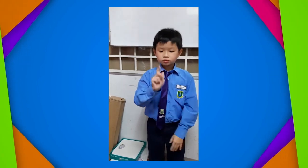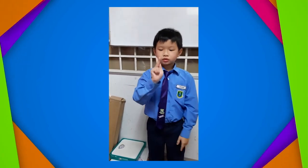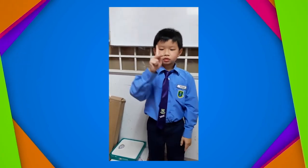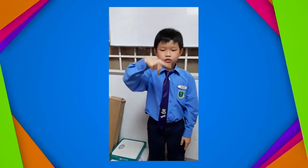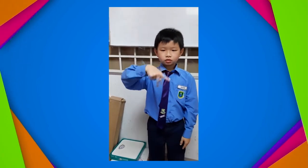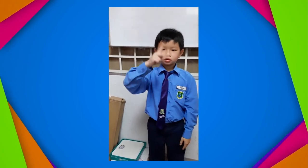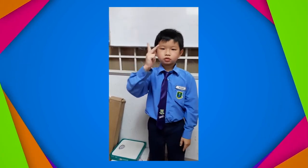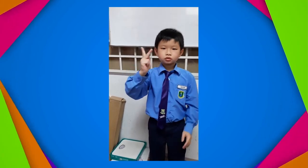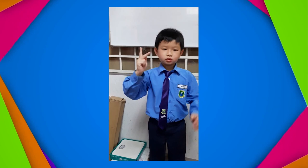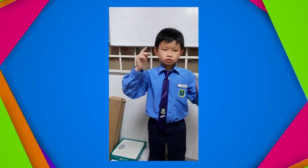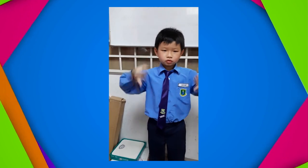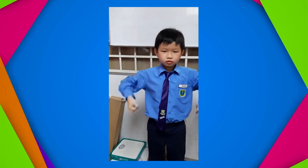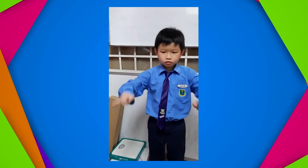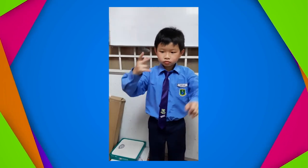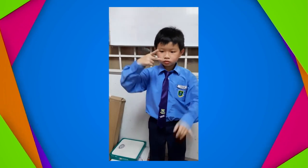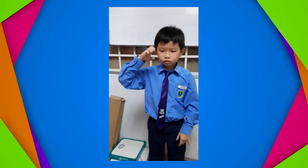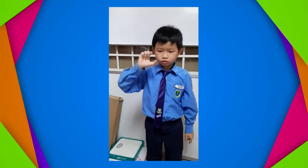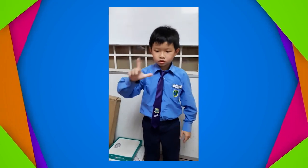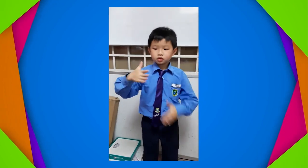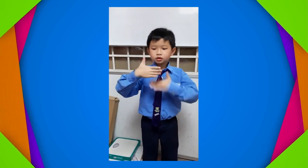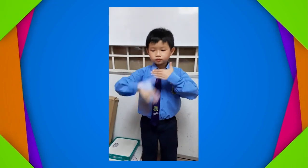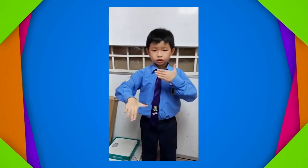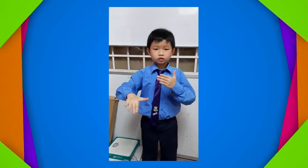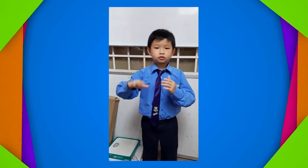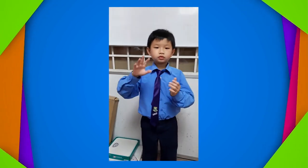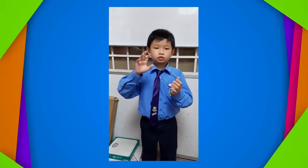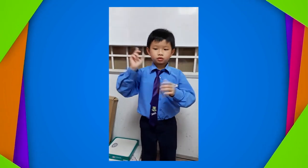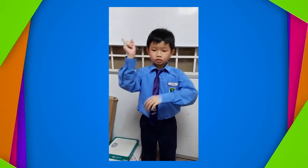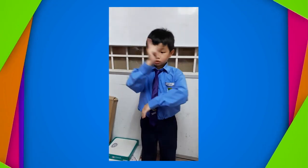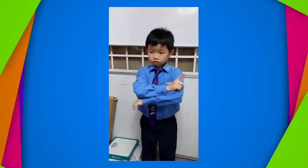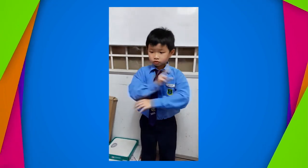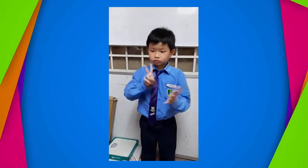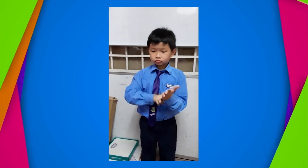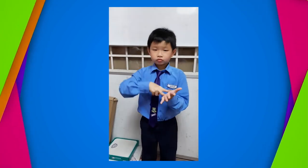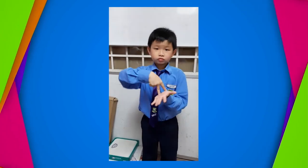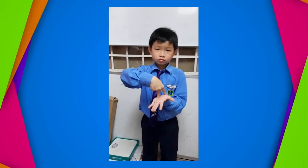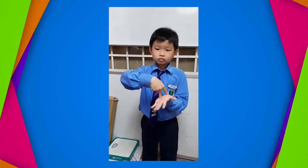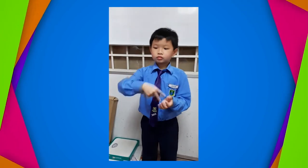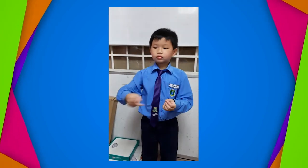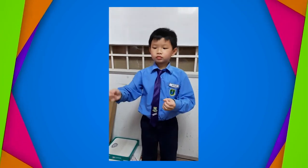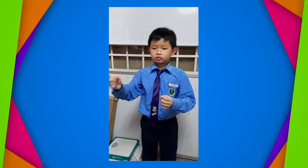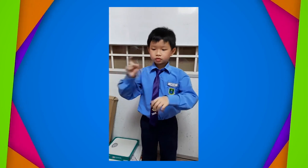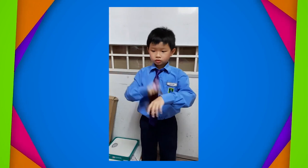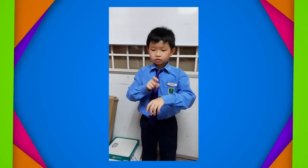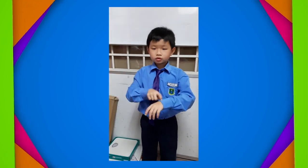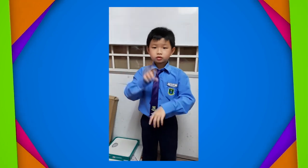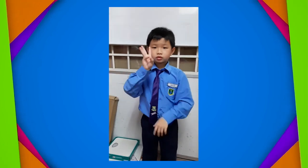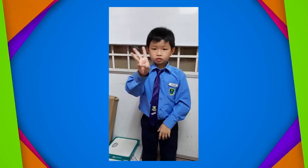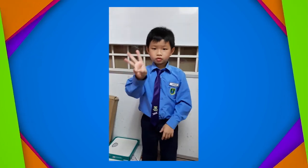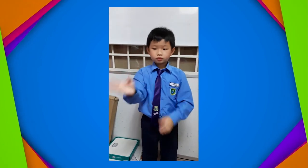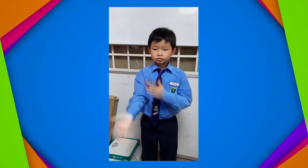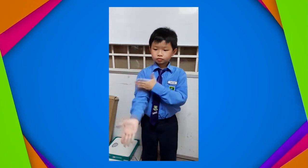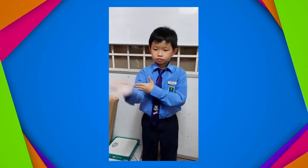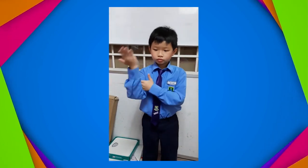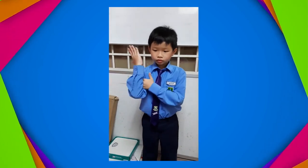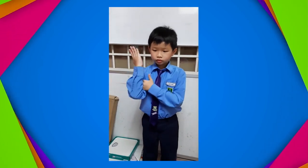bersekolah di SKPK Jalan Pil. Setiap hari saya bangun